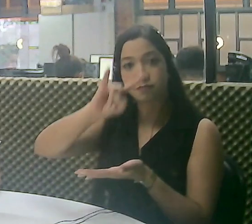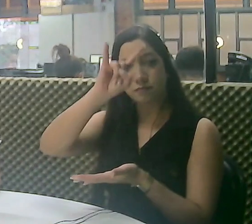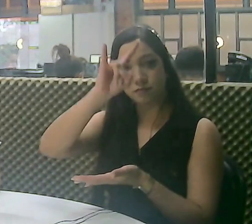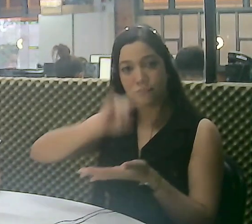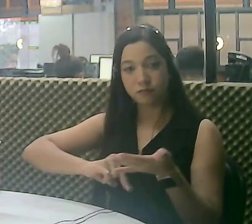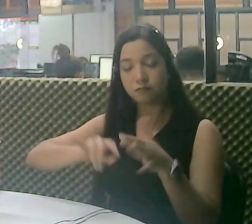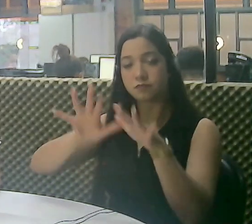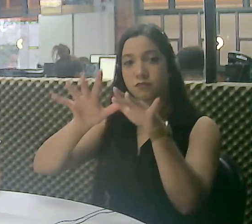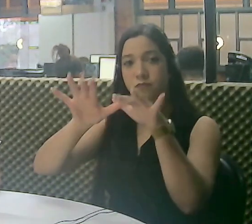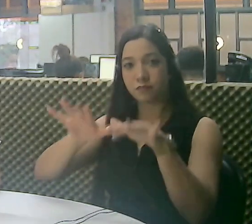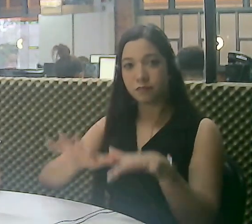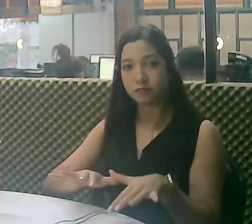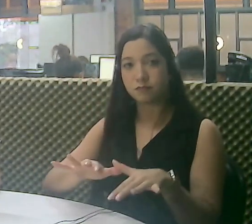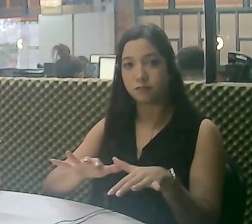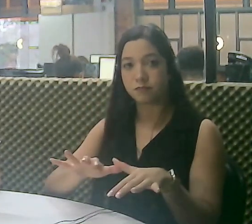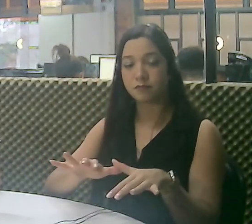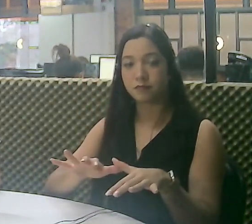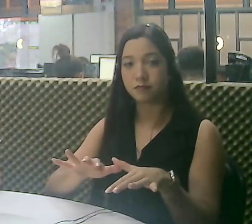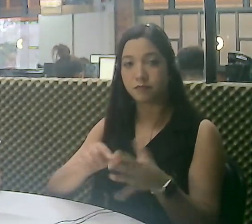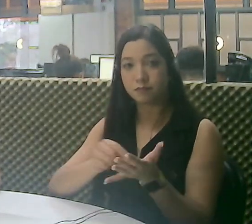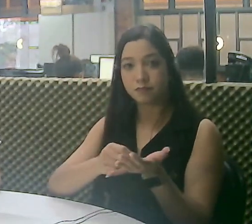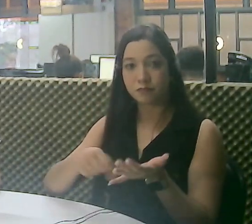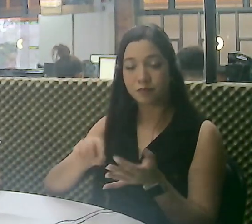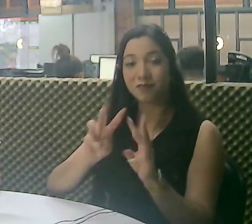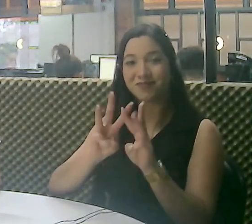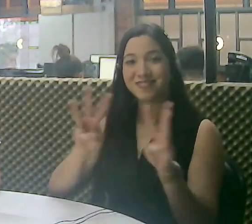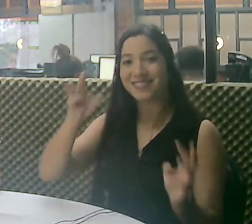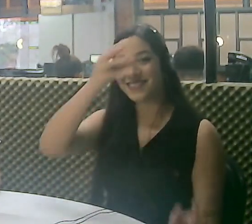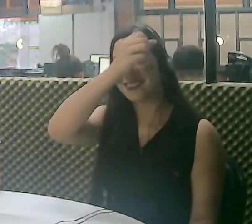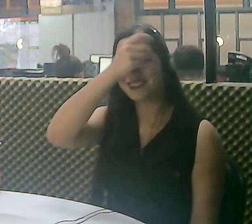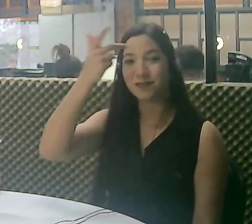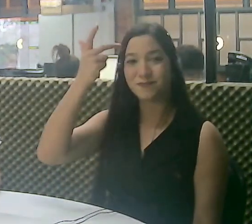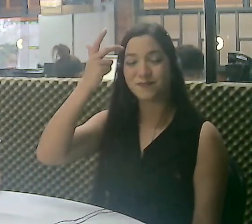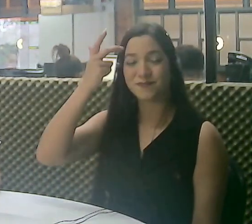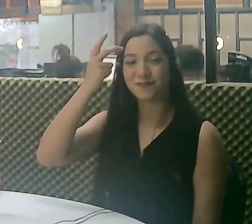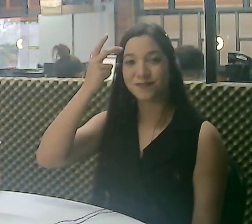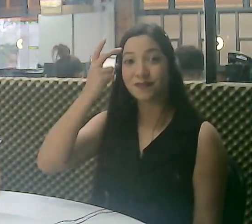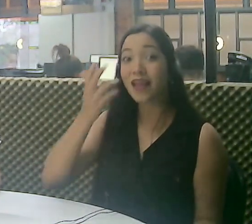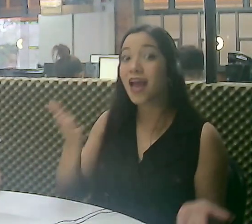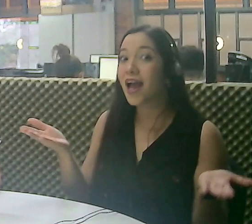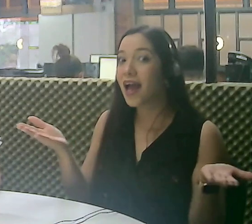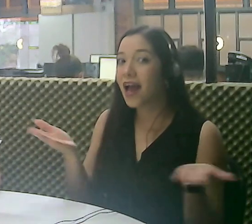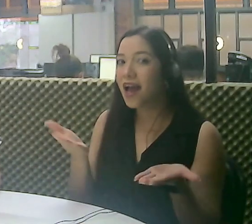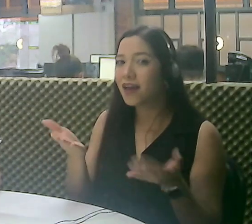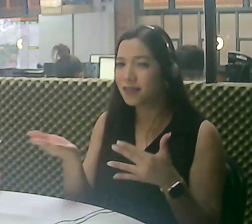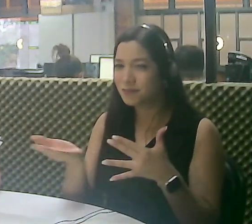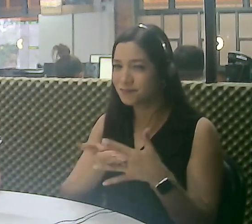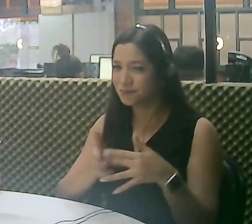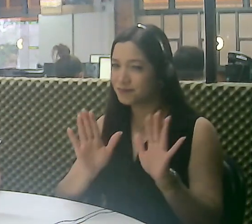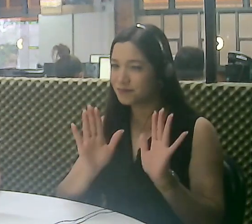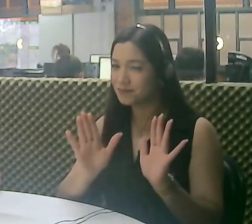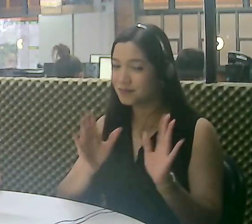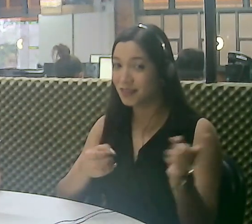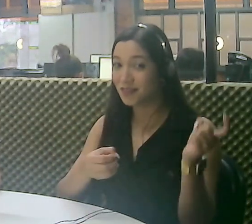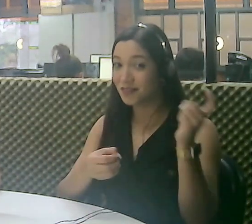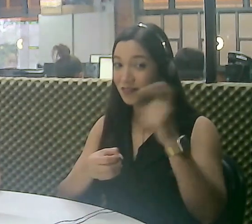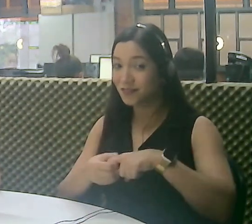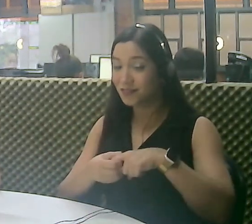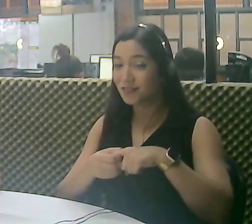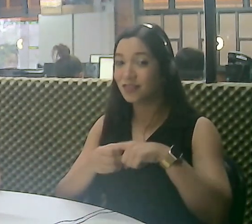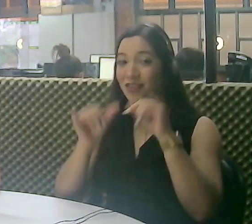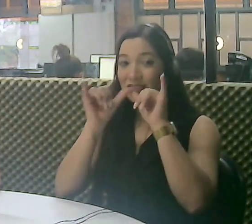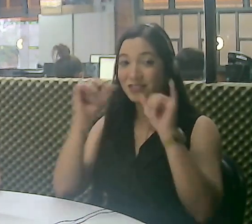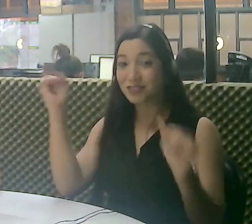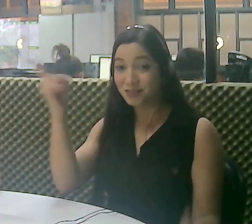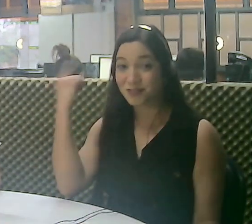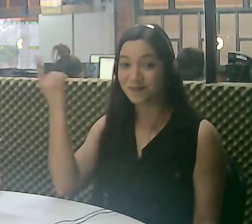cadastro, denominado credenciamento, lá no portal da Prefeitura. Agora vamos a um intervalo e na volta voltamos com